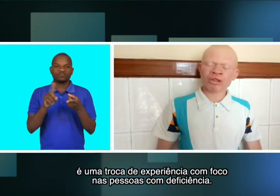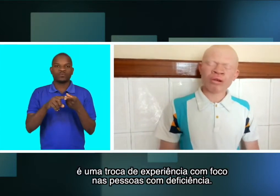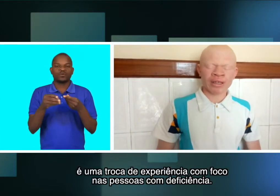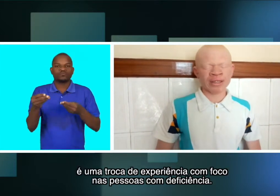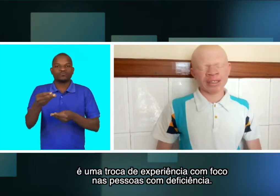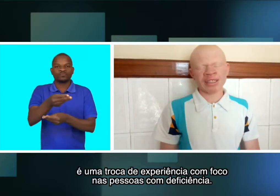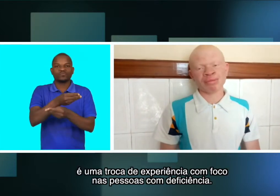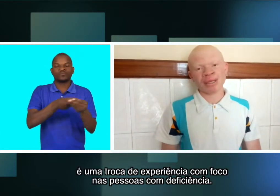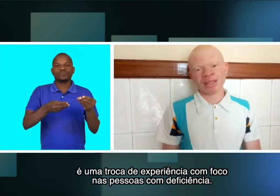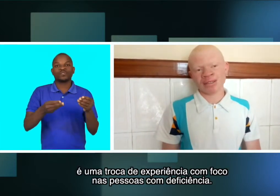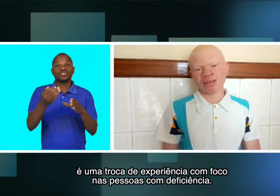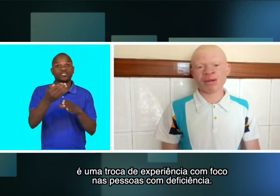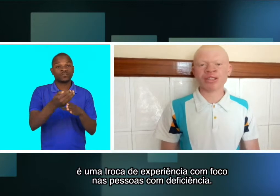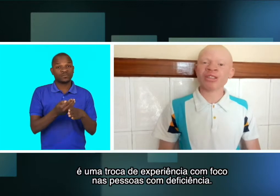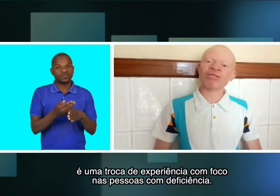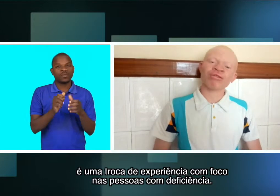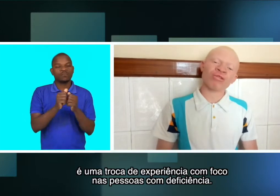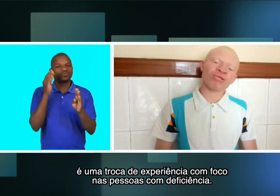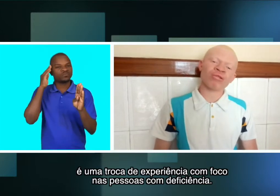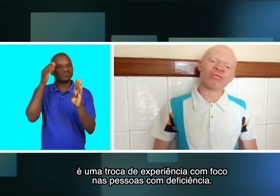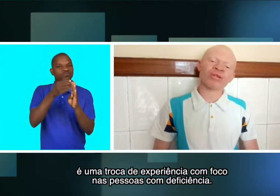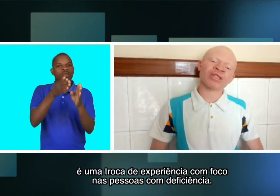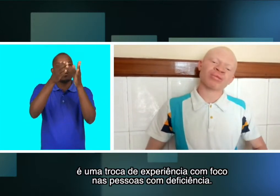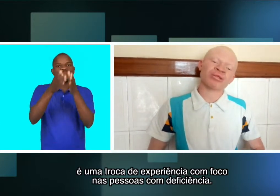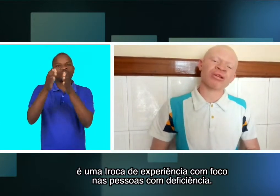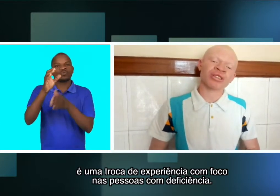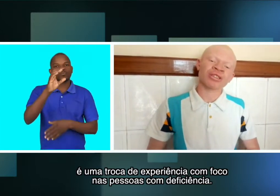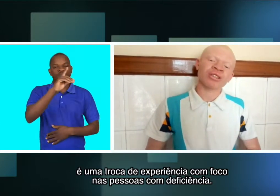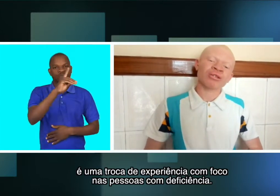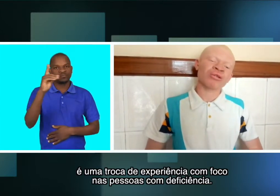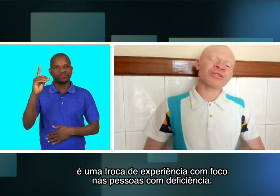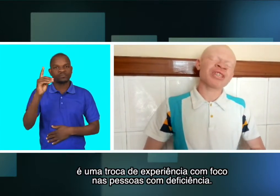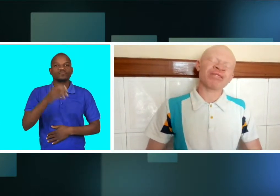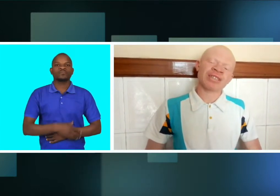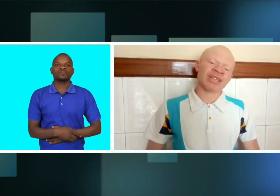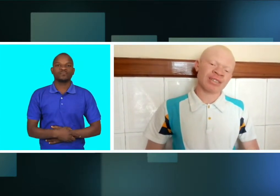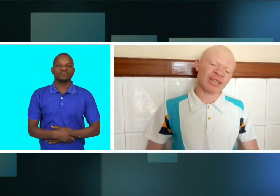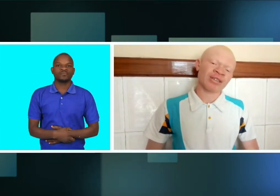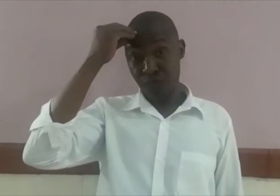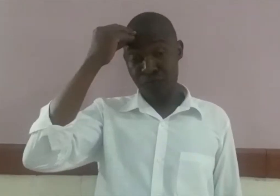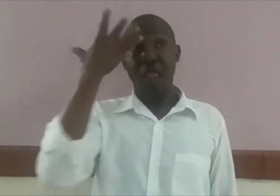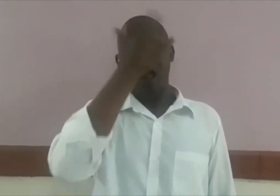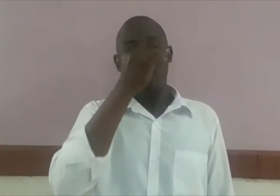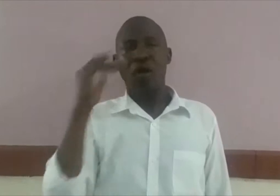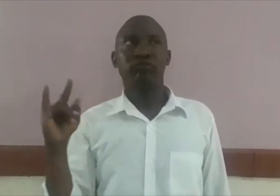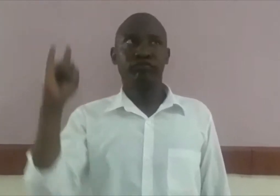é uma troca de experiência, mas tem um foco com as pessoas com deficiência.